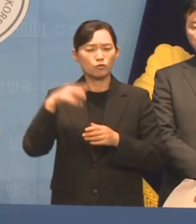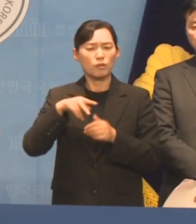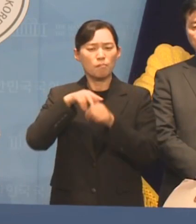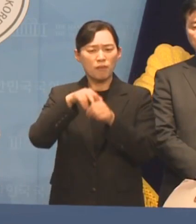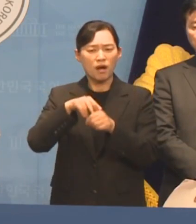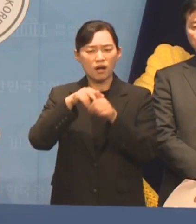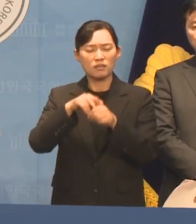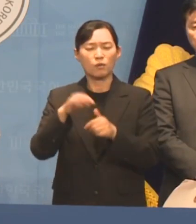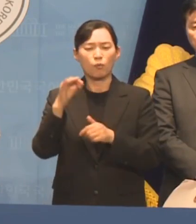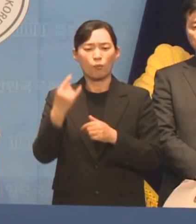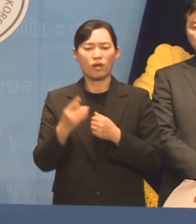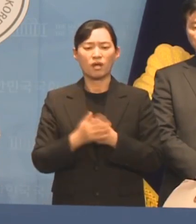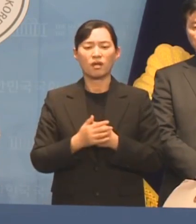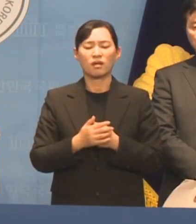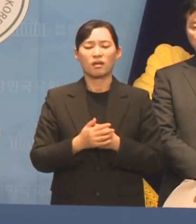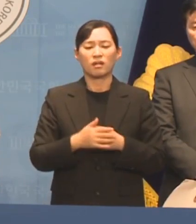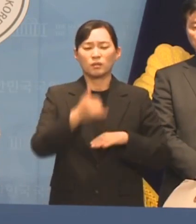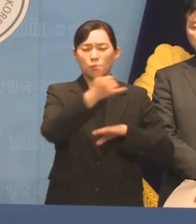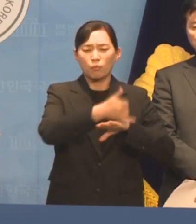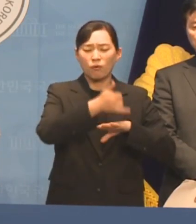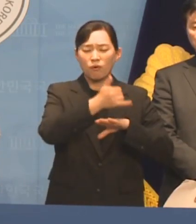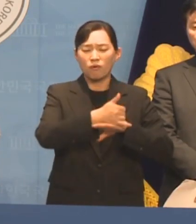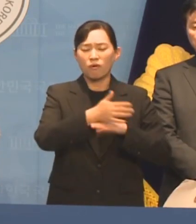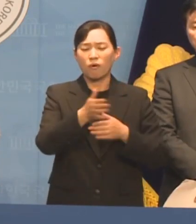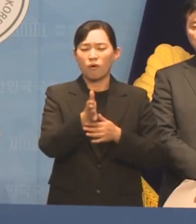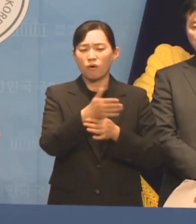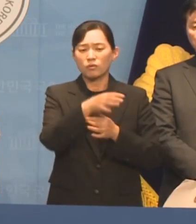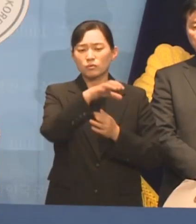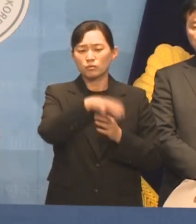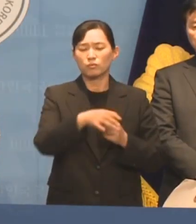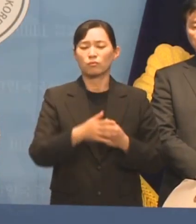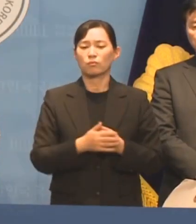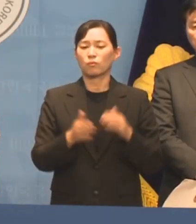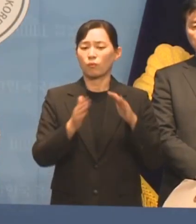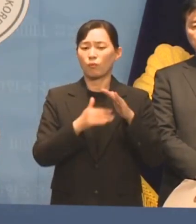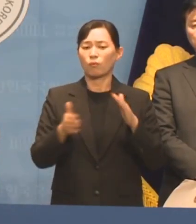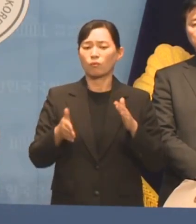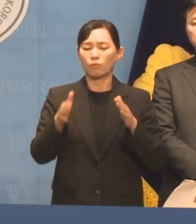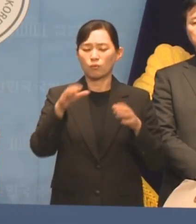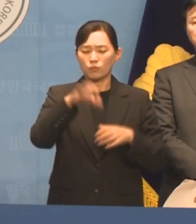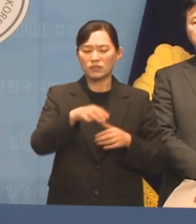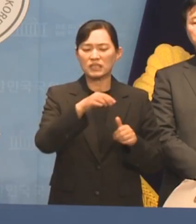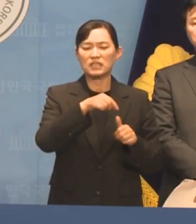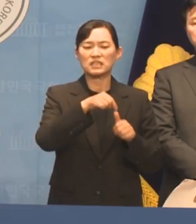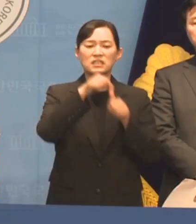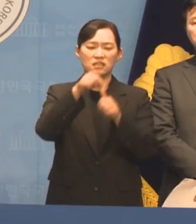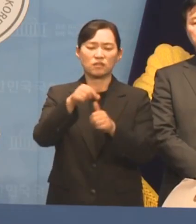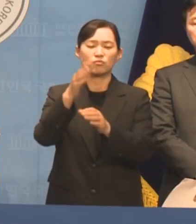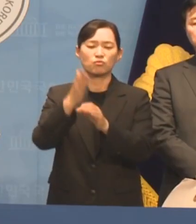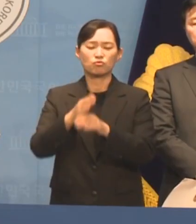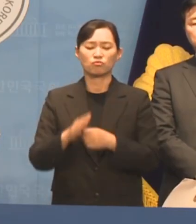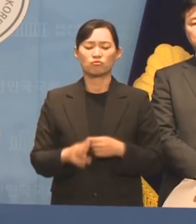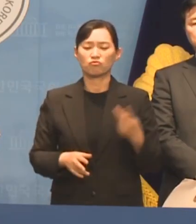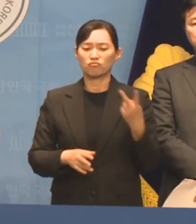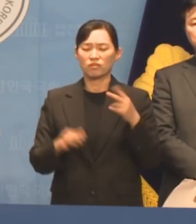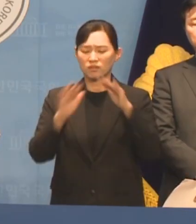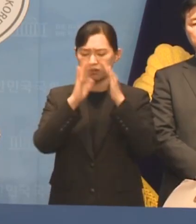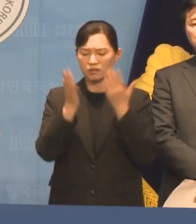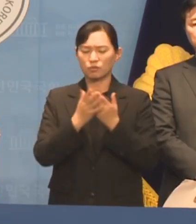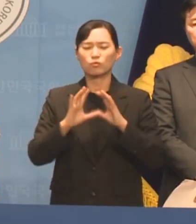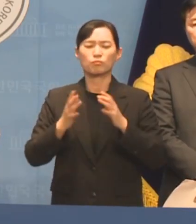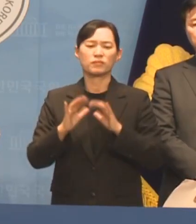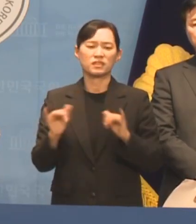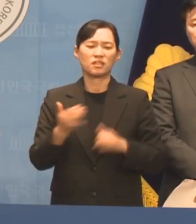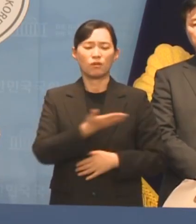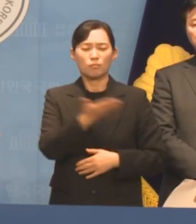한국마사위와 한국농어축공사 기관장에 대한 인선 절차가 진행되고 있습니다. 두 기관 모두 국민 여러분의